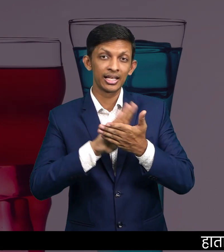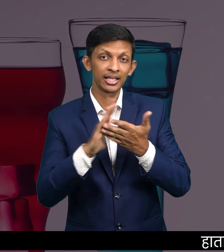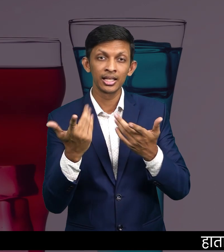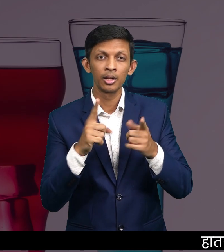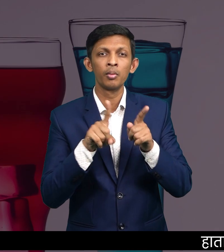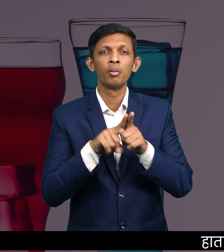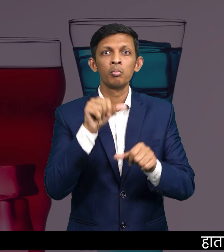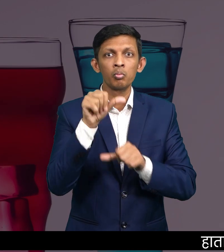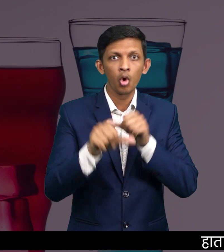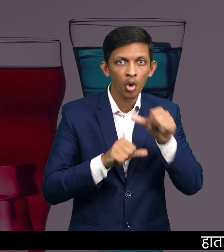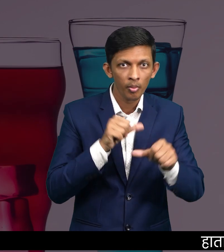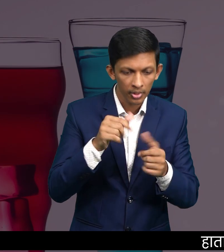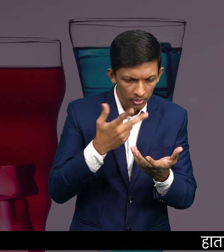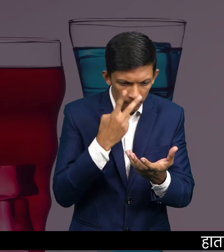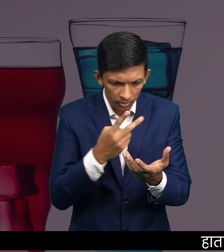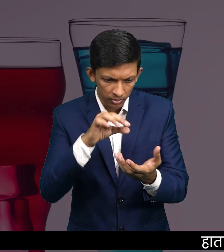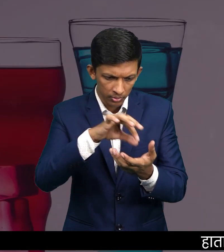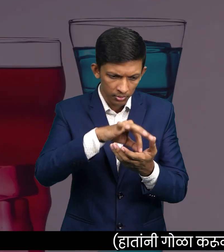हाताने उचलणे,